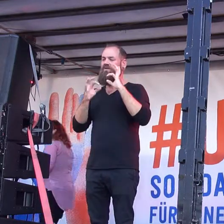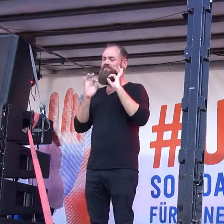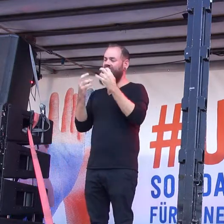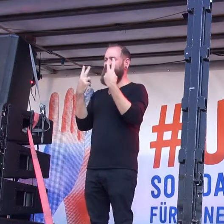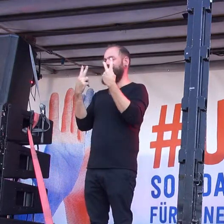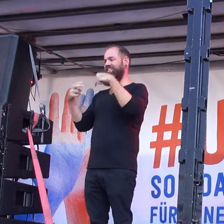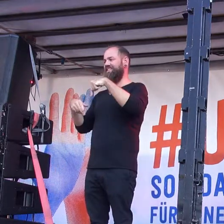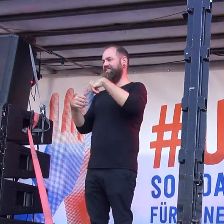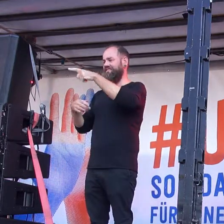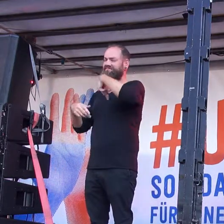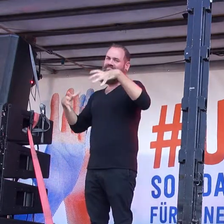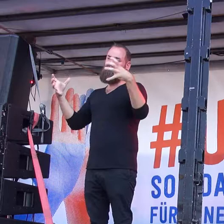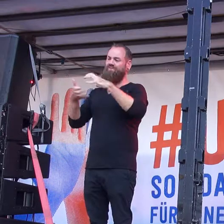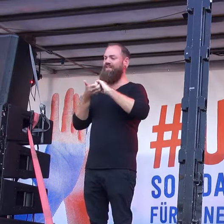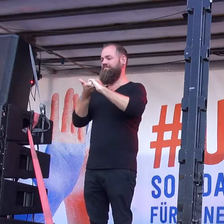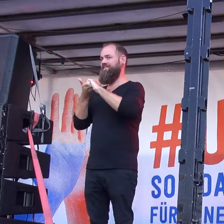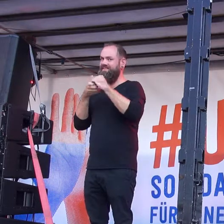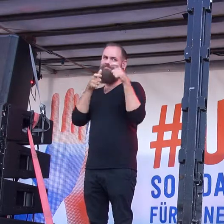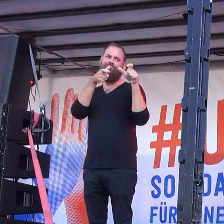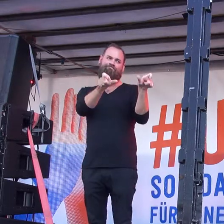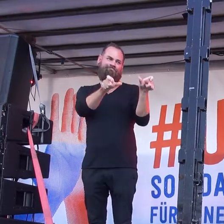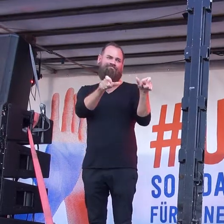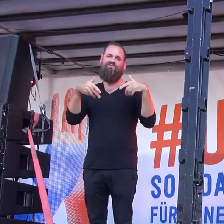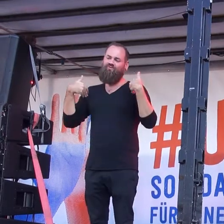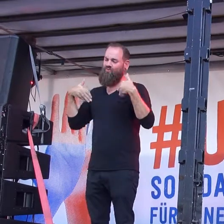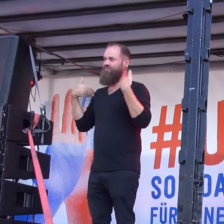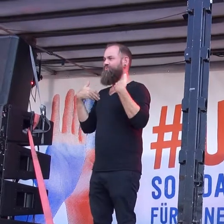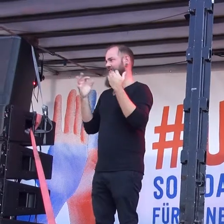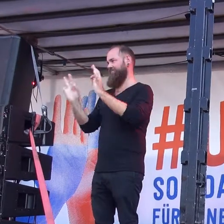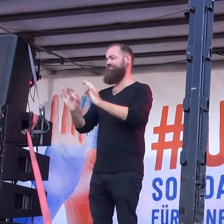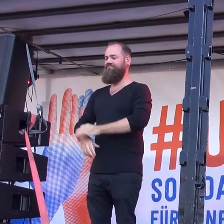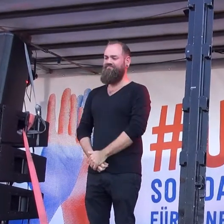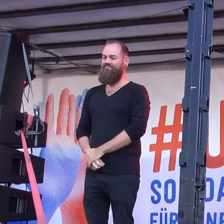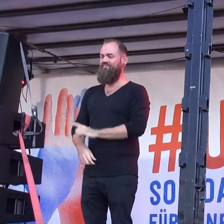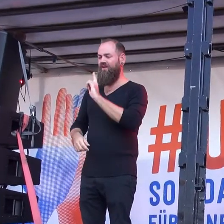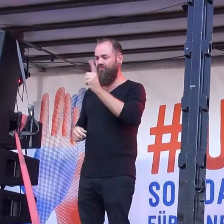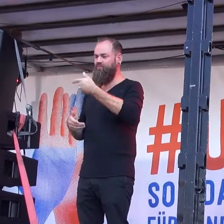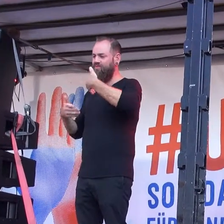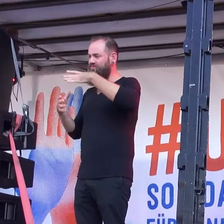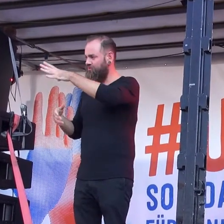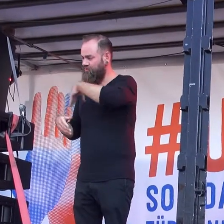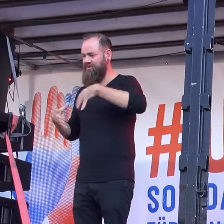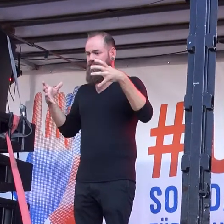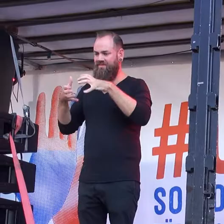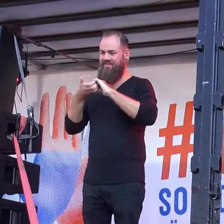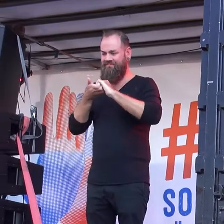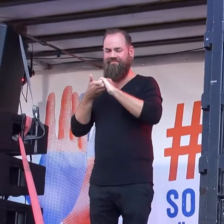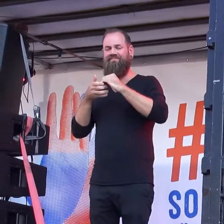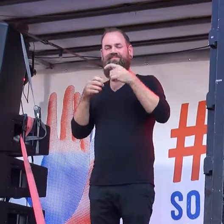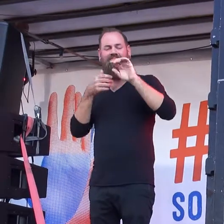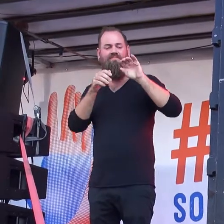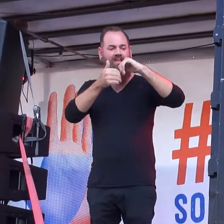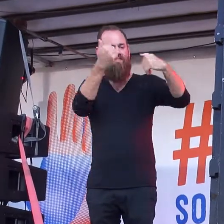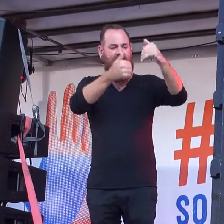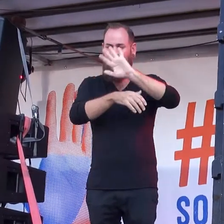setzen gemeinsam ein zeichen gegen rassismus gene so gegen soziale ausgrenzung gegen hartz gesetze und